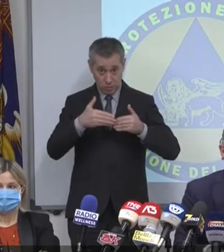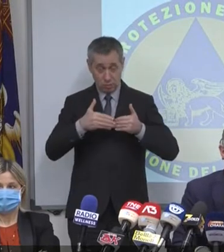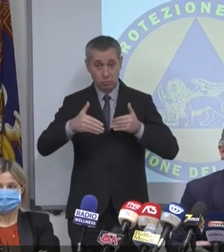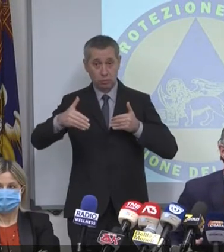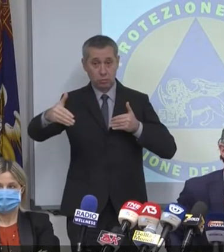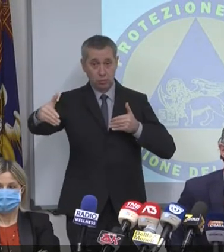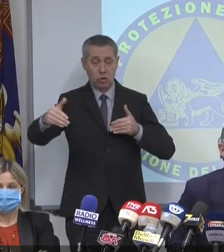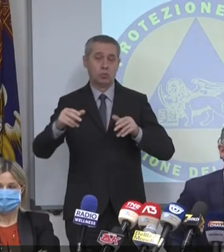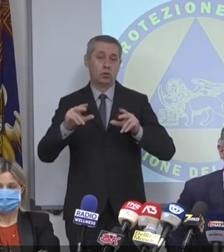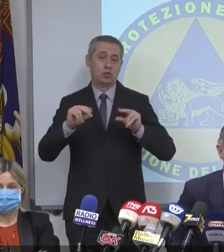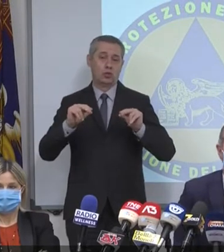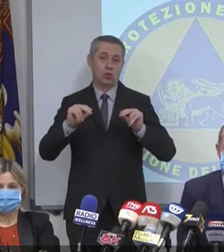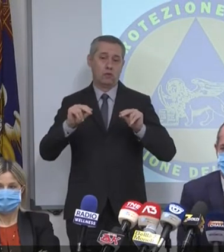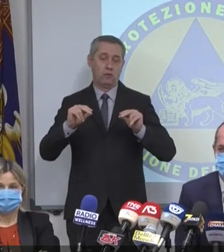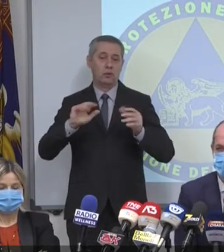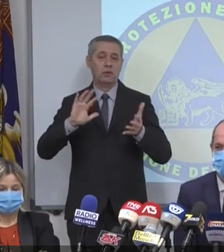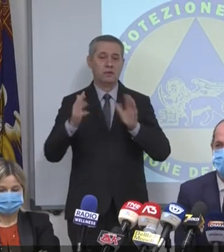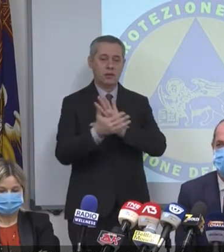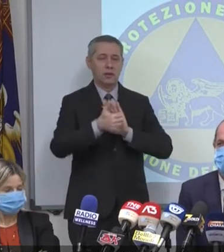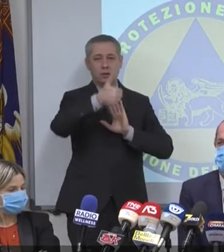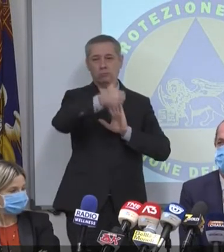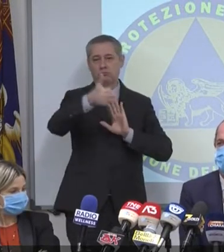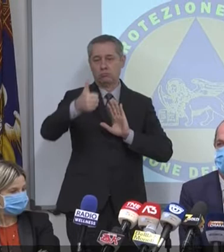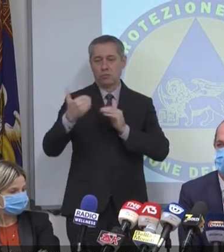alle responsabilità individuali, no? A una